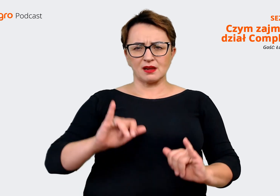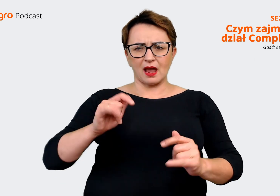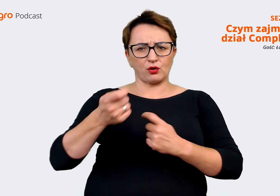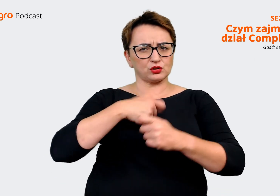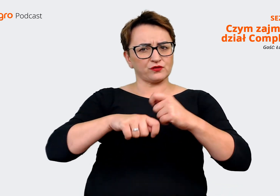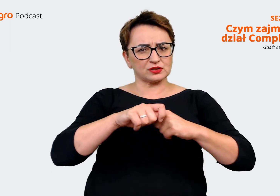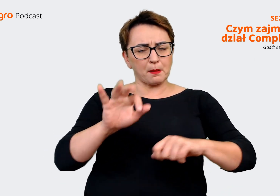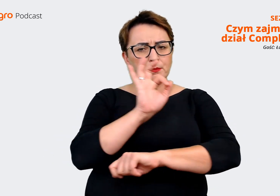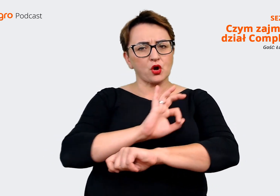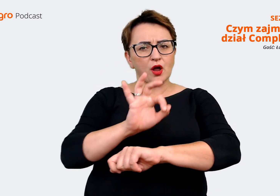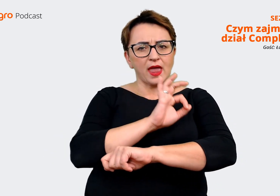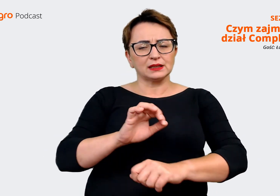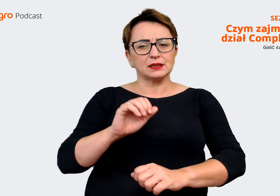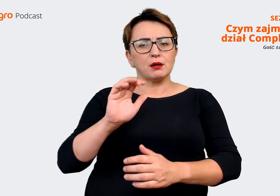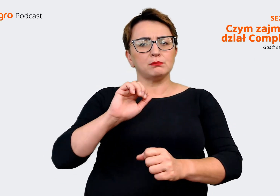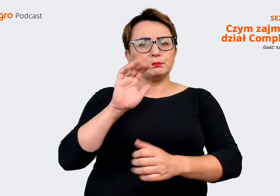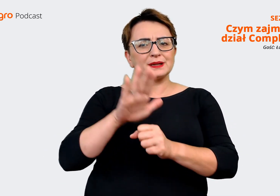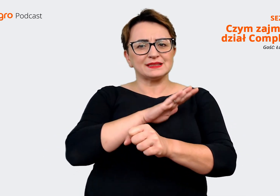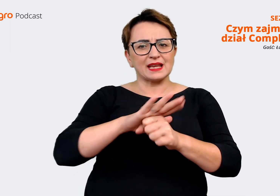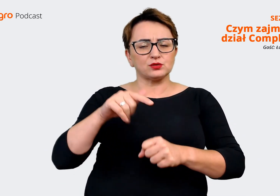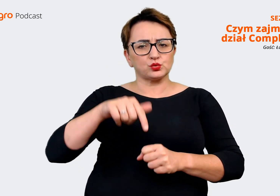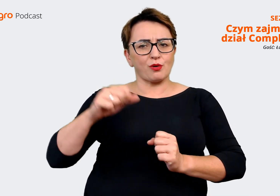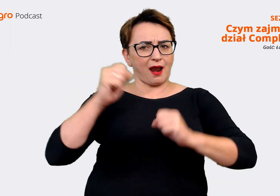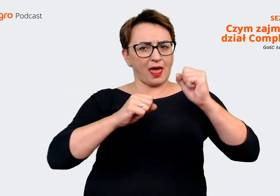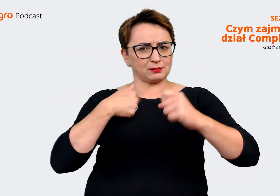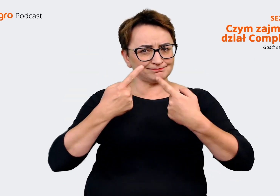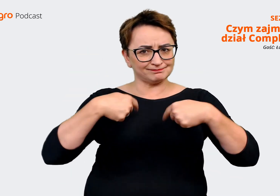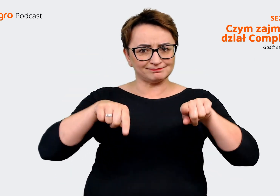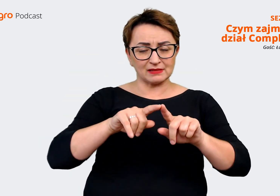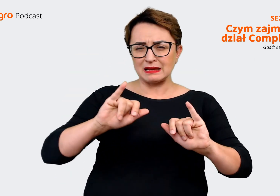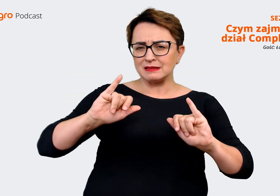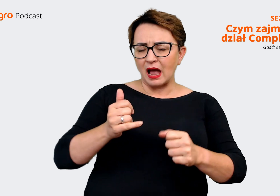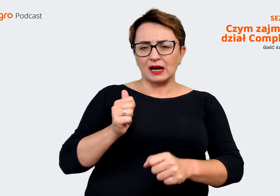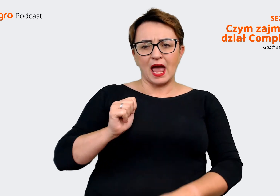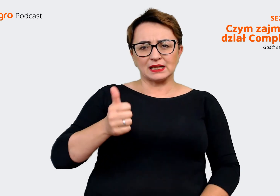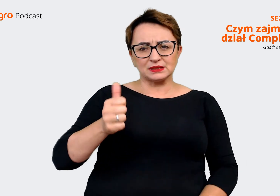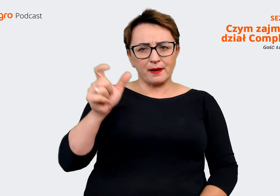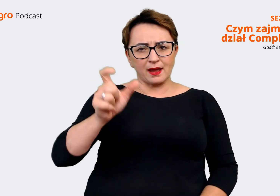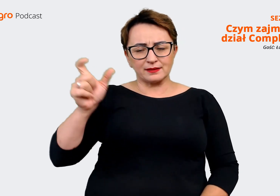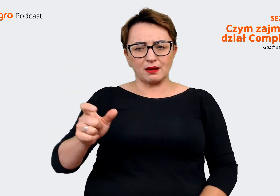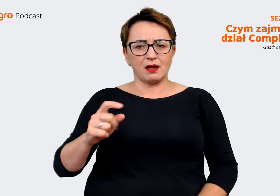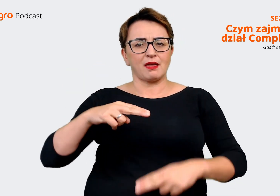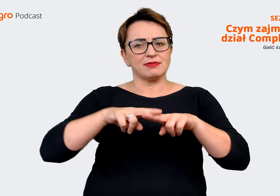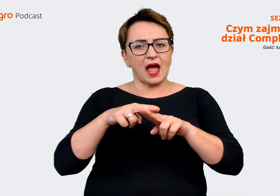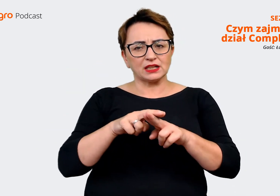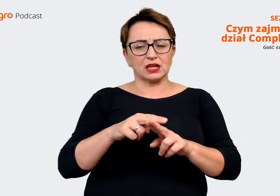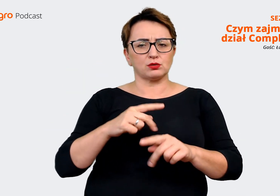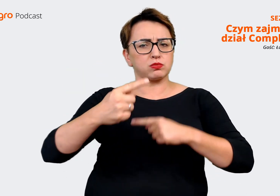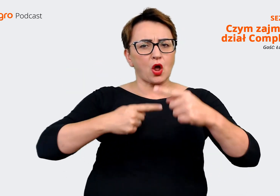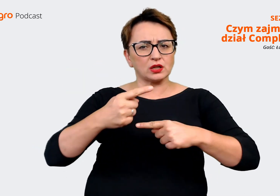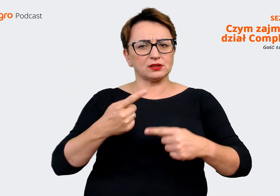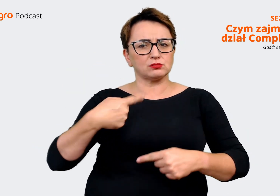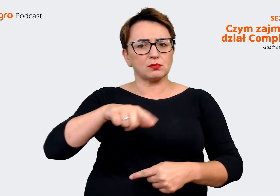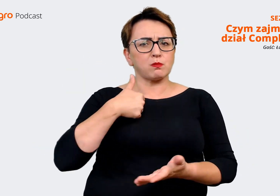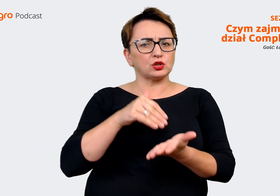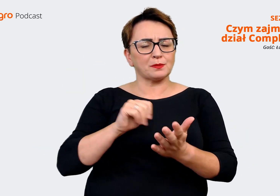Jakie rozwiązania i projekty biznesowe wdrażamy w Allegro? Jakich ekspertów, narzędzi i procesów potrzebujemy, aby te rezultaty